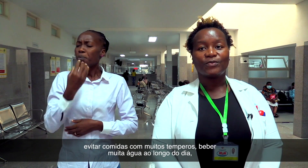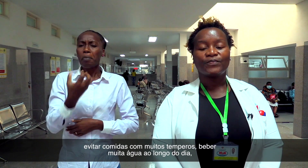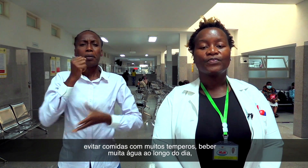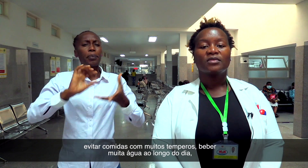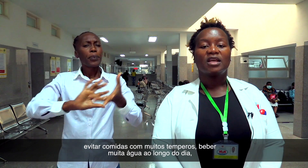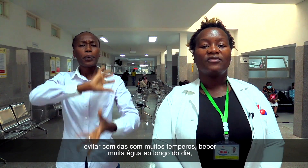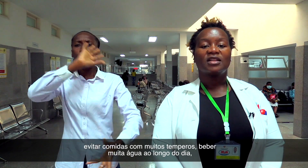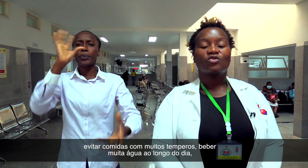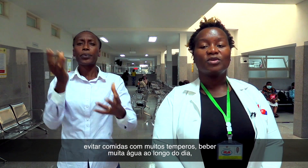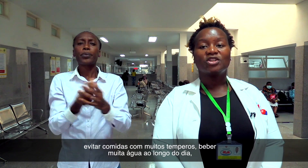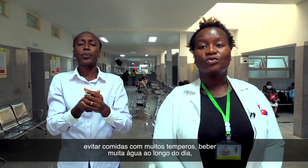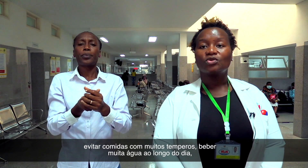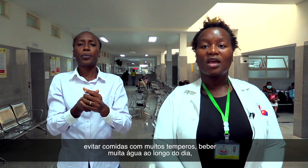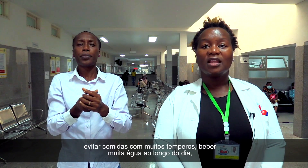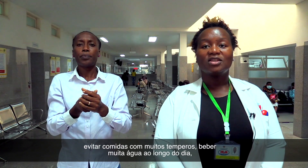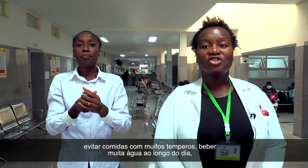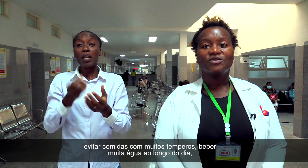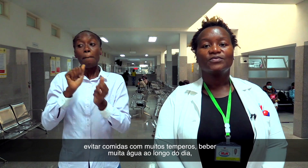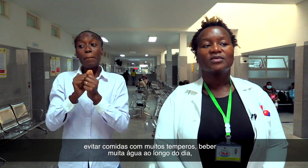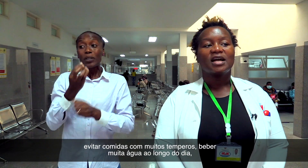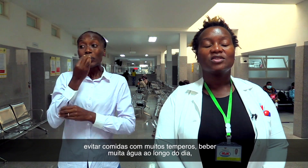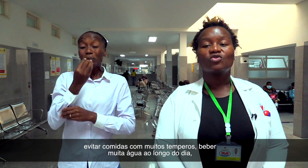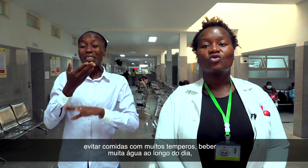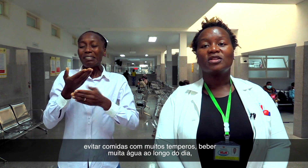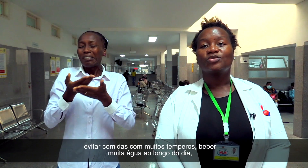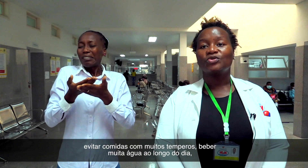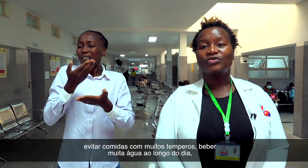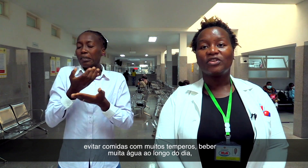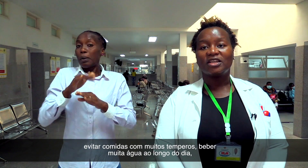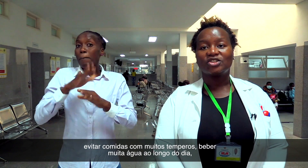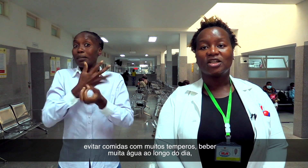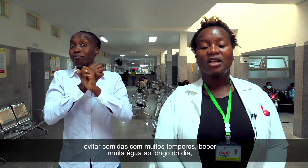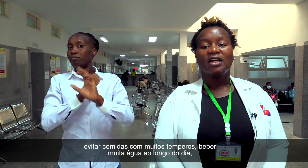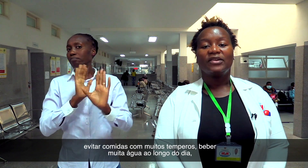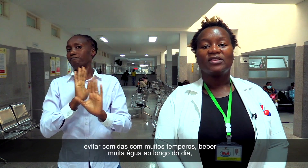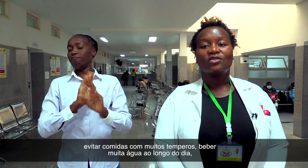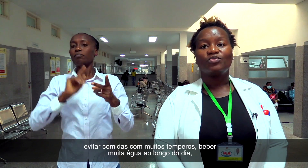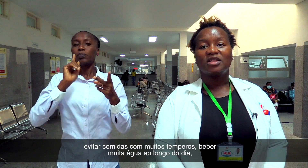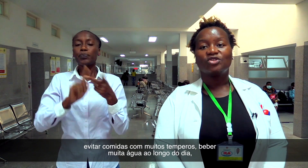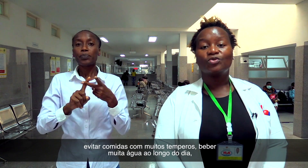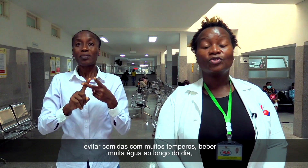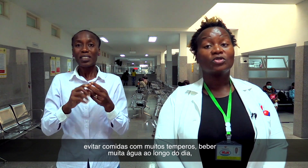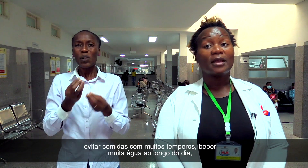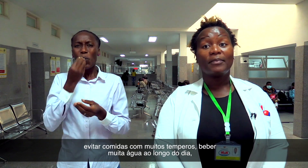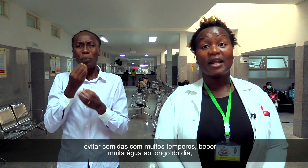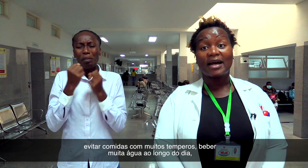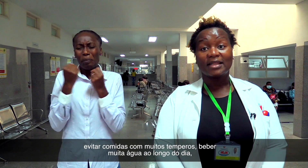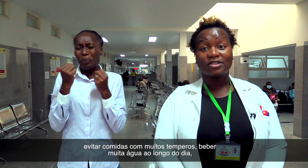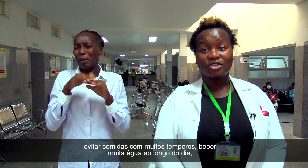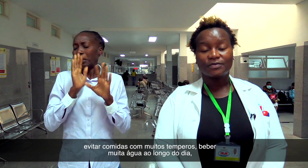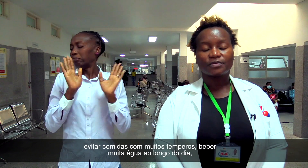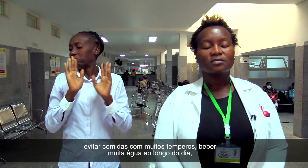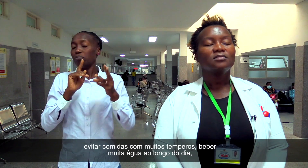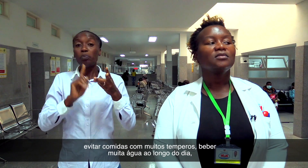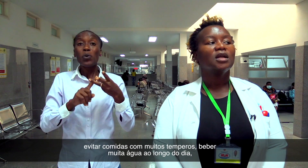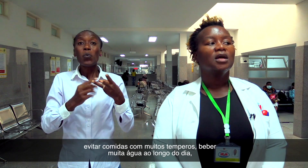alimento. Evitar comidas muito quentes, assim como comidas muito frias. Evitar comidas muito